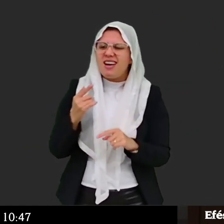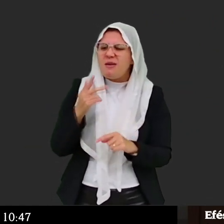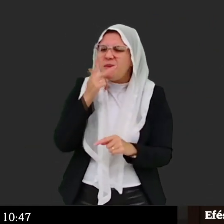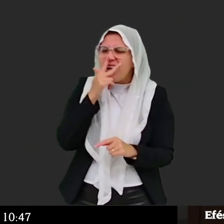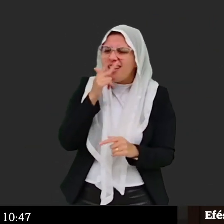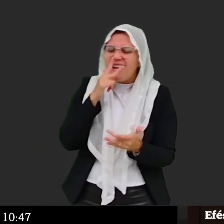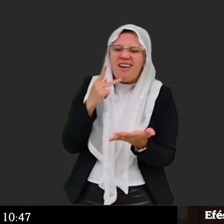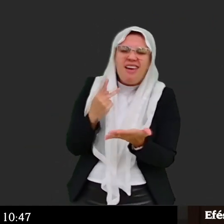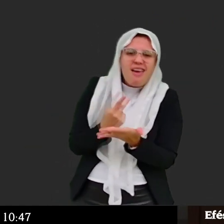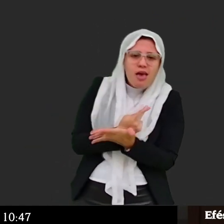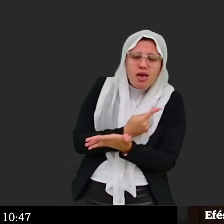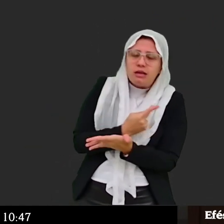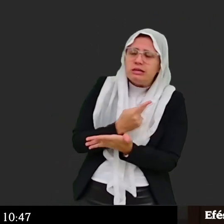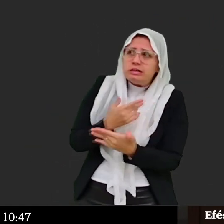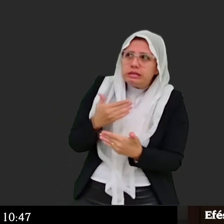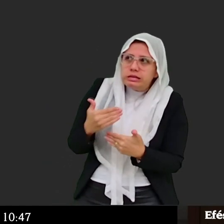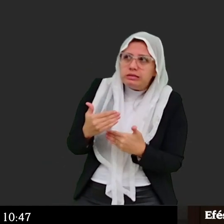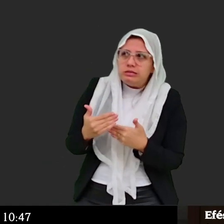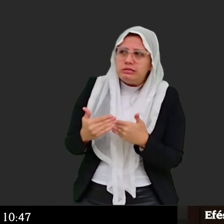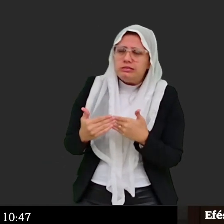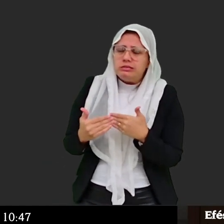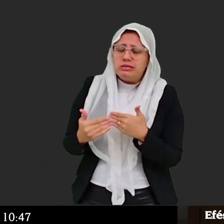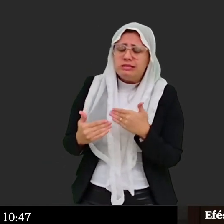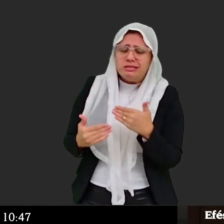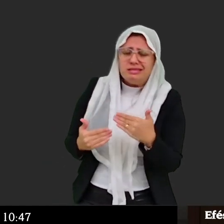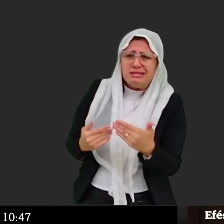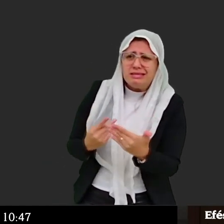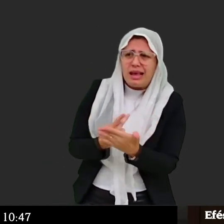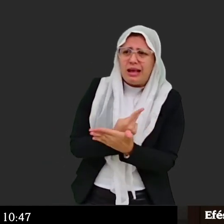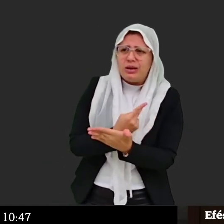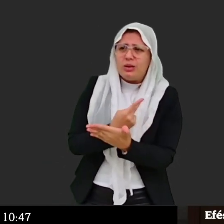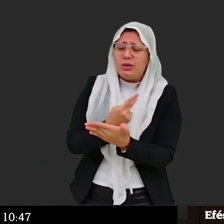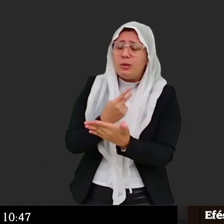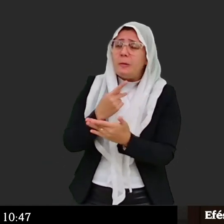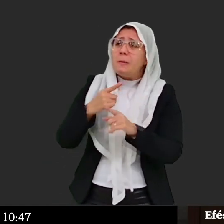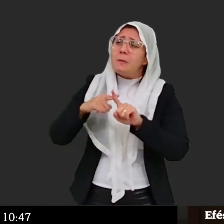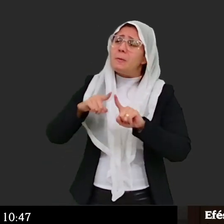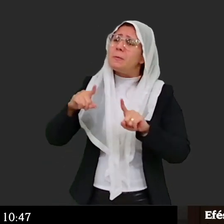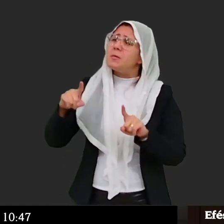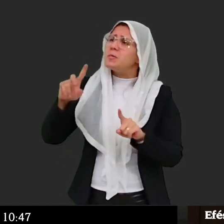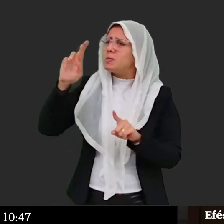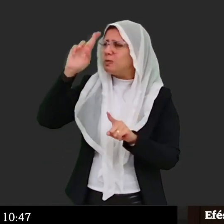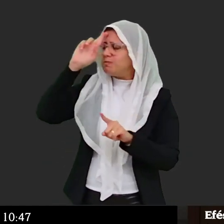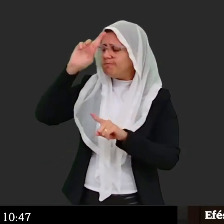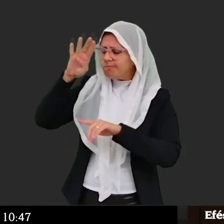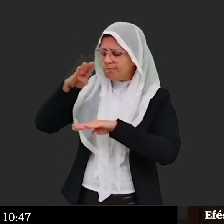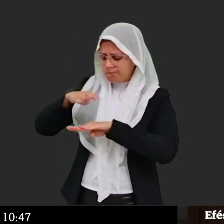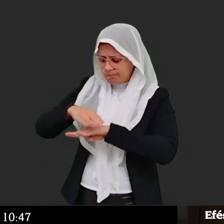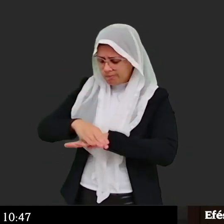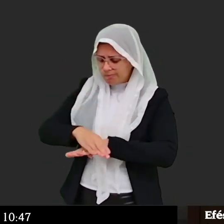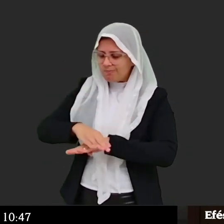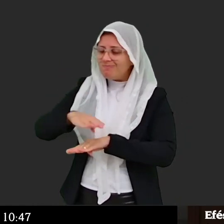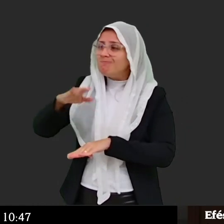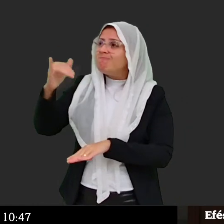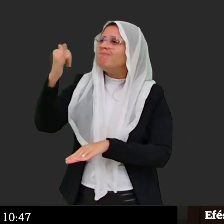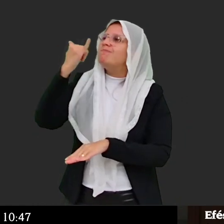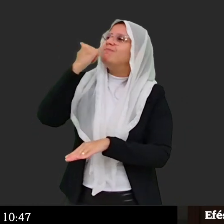na medida que vamos com humildade e mansidão aos pés do Senhor, vamos